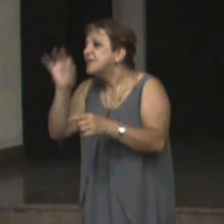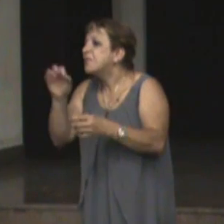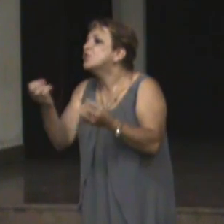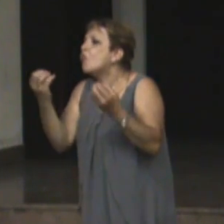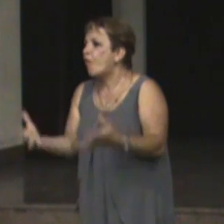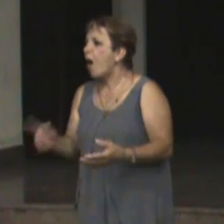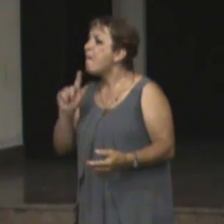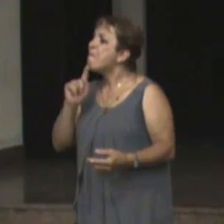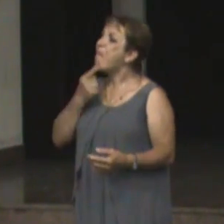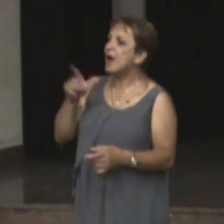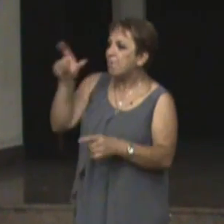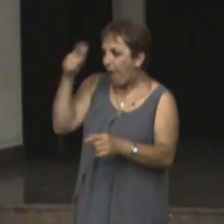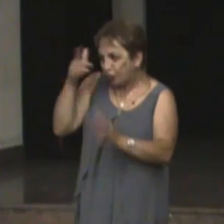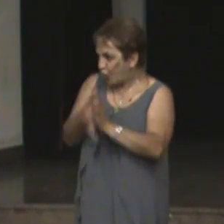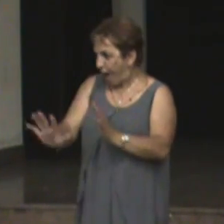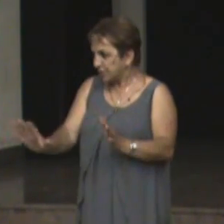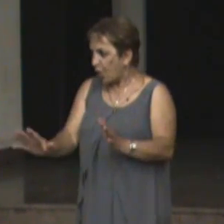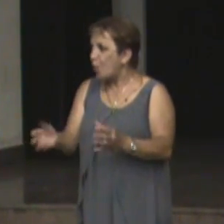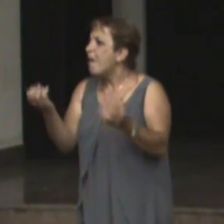է։ Բայց